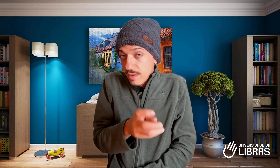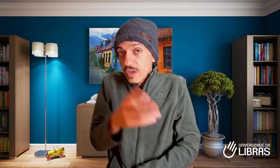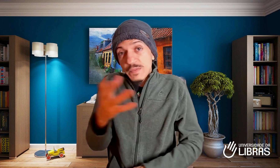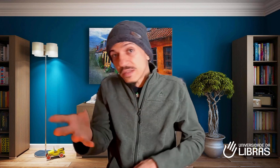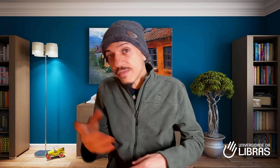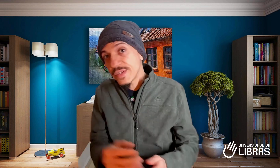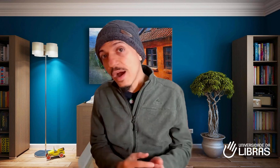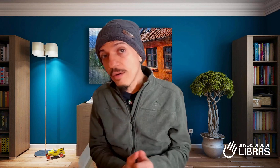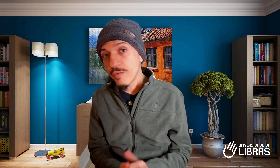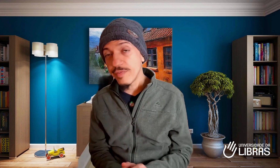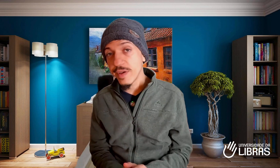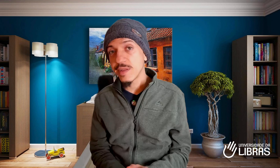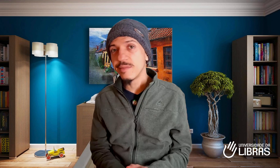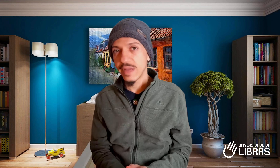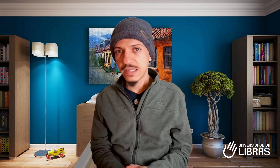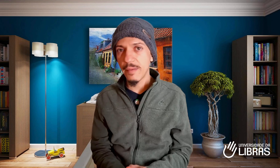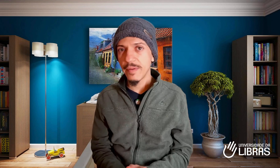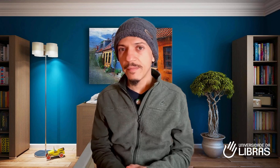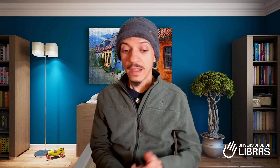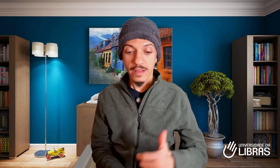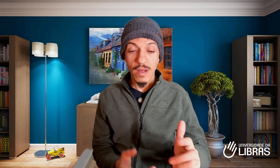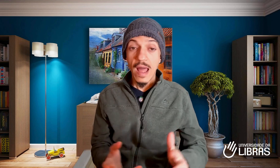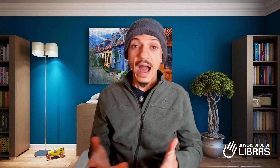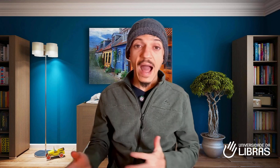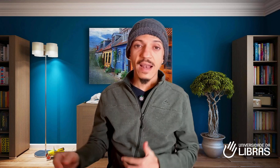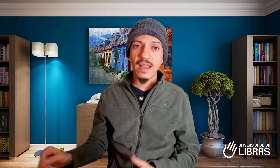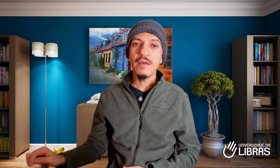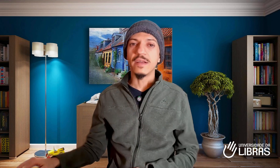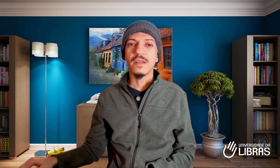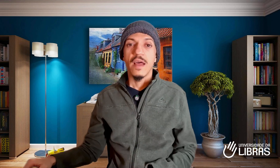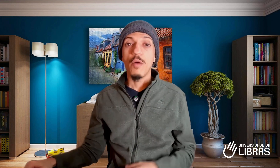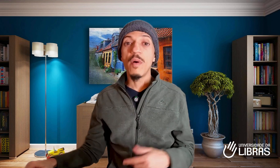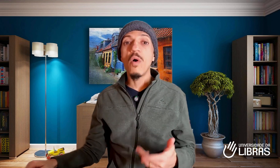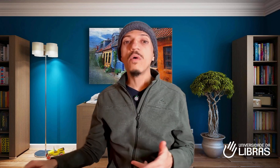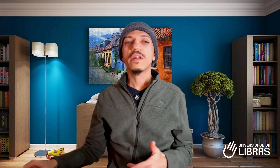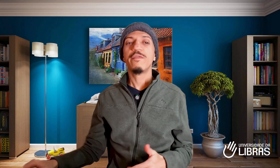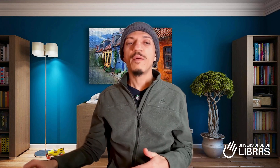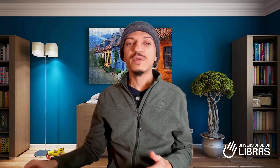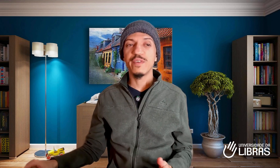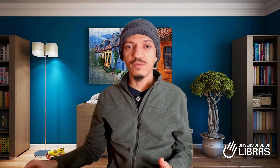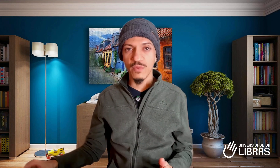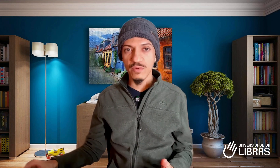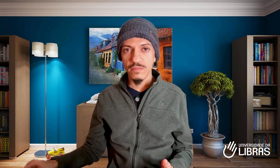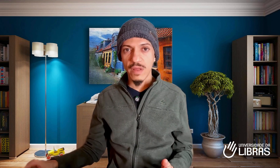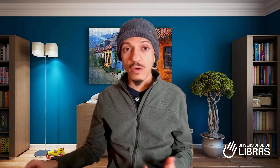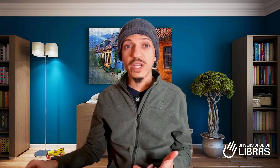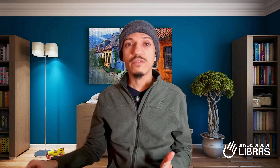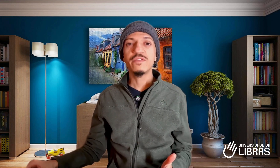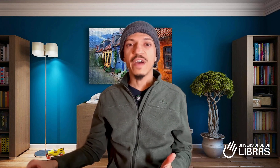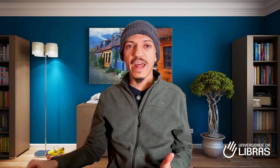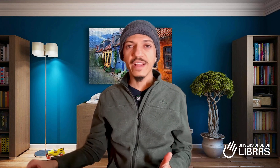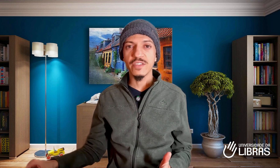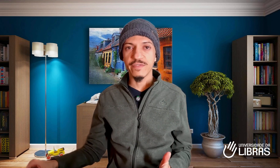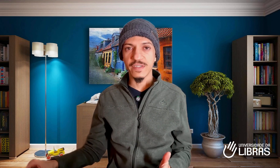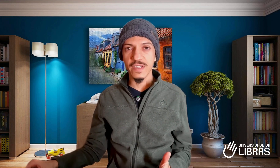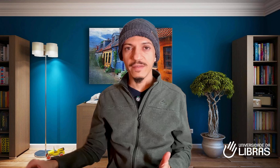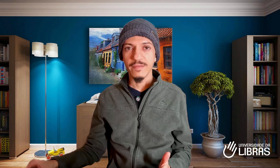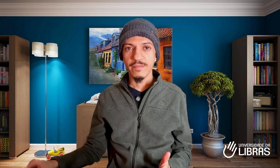expressão facial que foi feita. Percebe? Então, a Libras é uma outra forma de ver o mundo. É um jeito diferente de fazer.